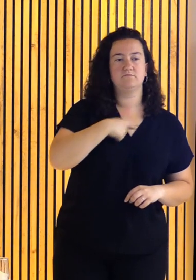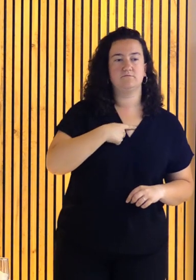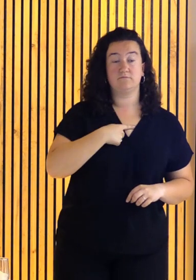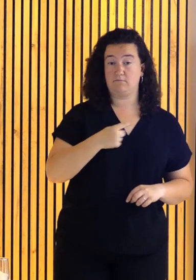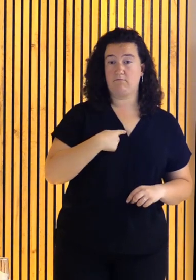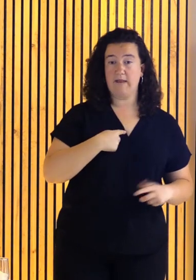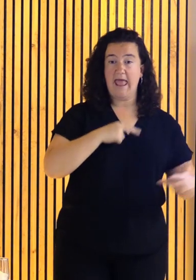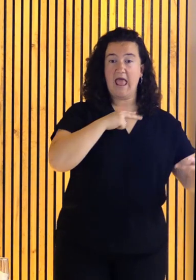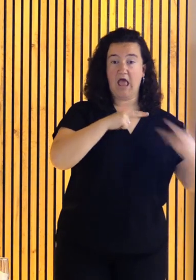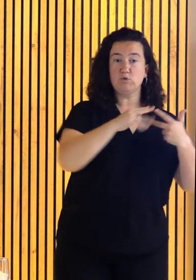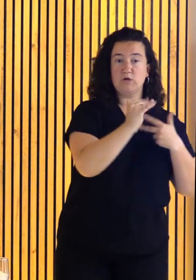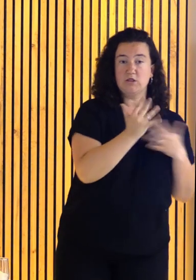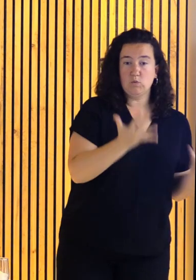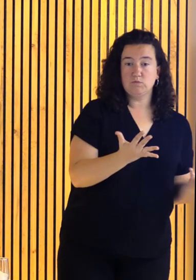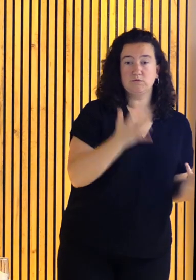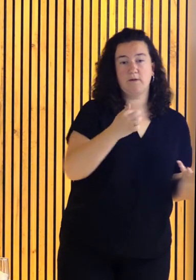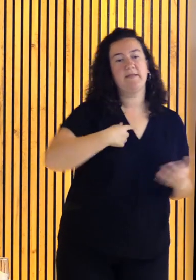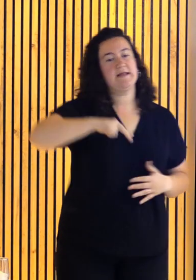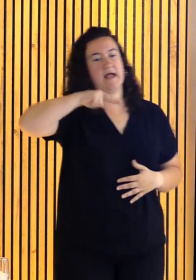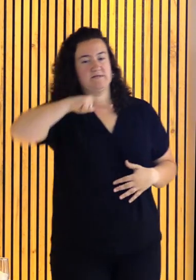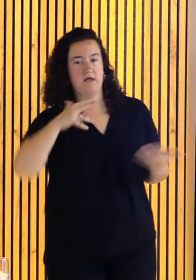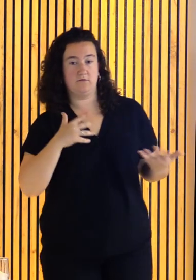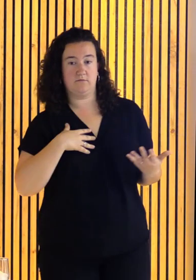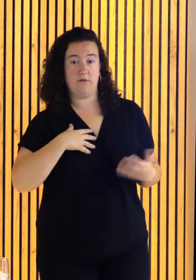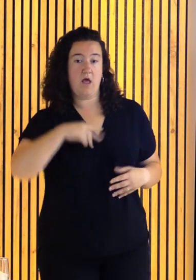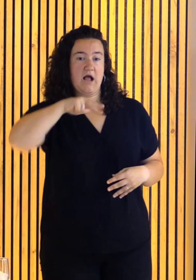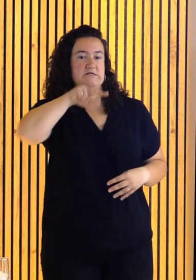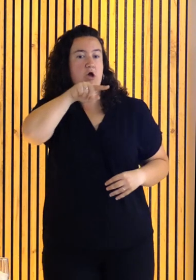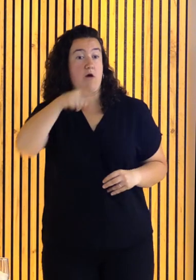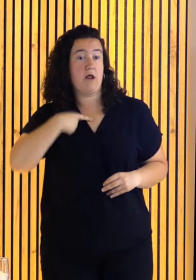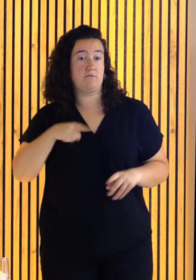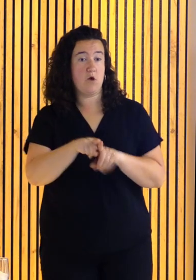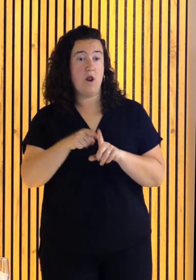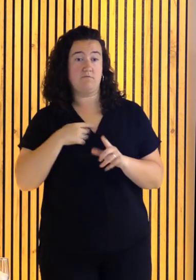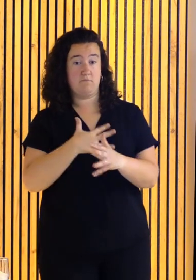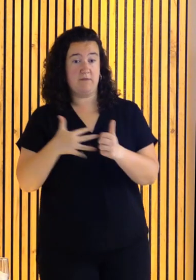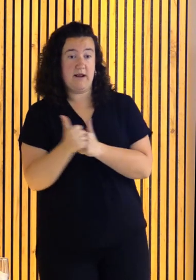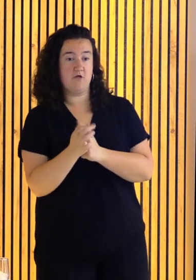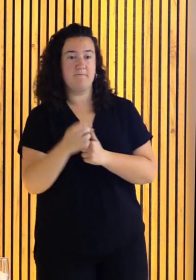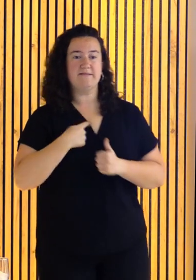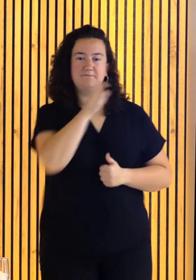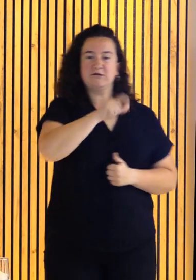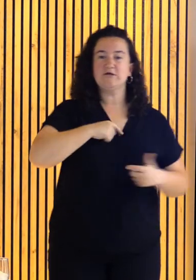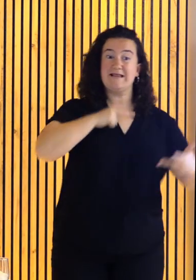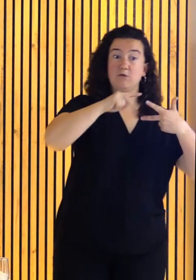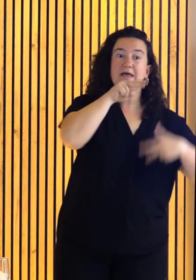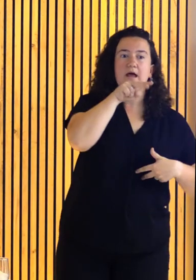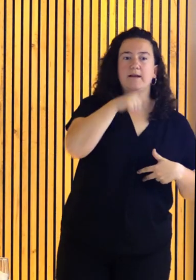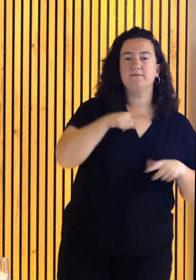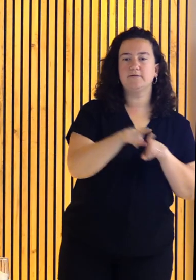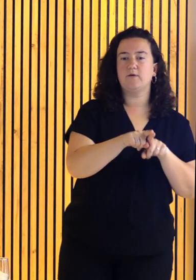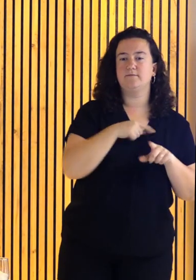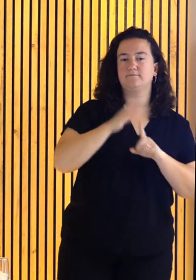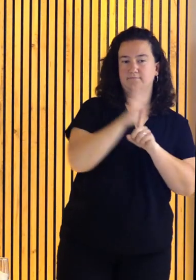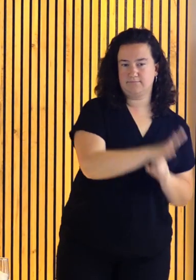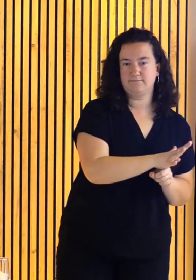euskena euskaldunak zapaldu gisa eta erdaldunak ba privilegiatu gisa. Bestetik ardatz berri bat sartu du.